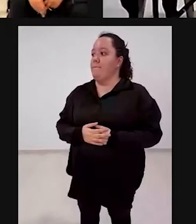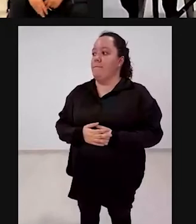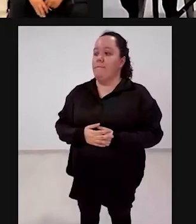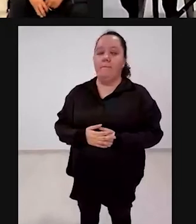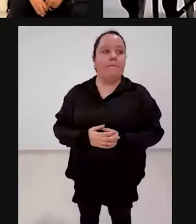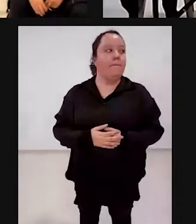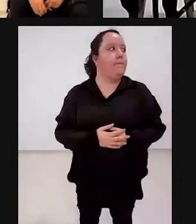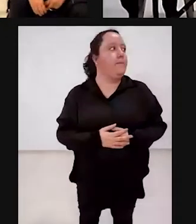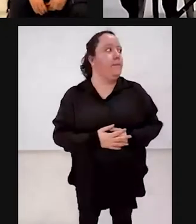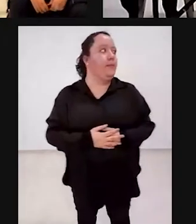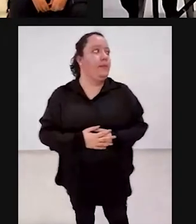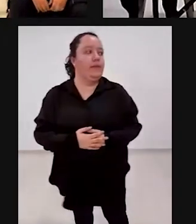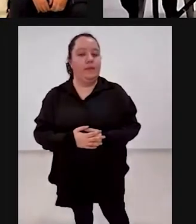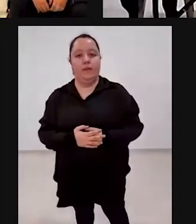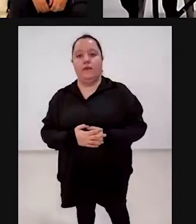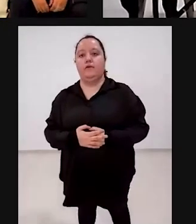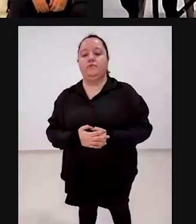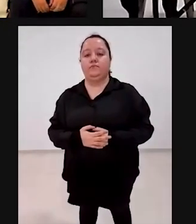tal